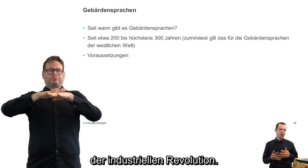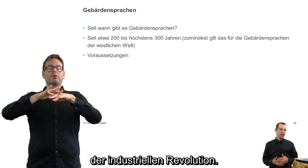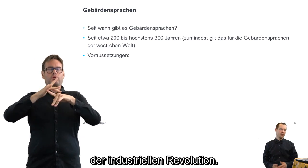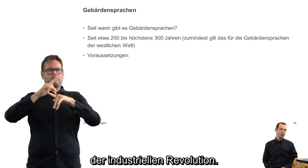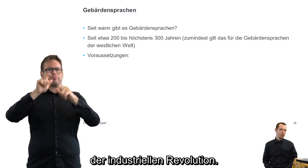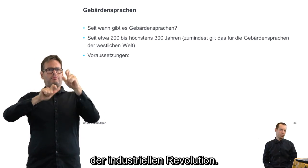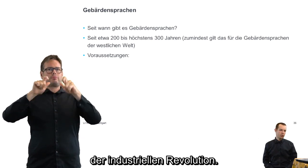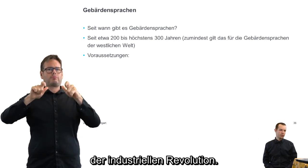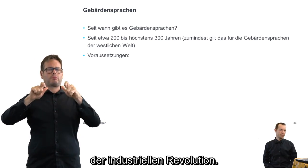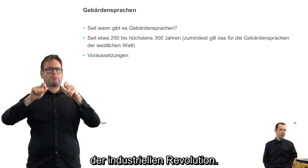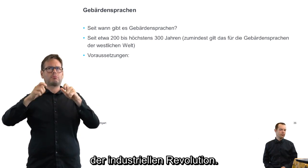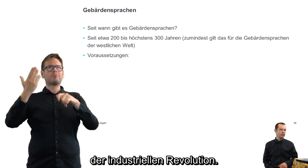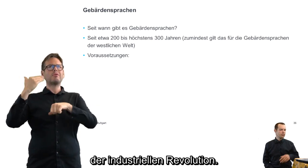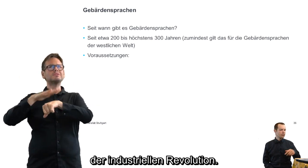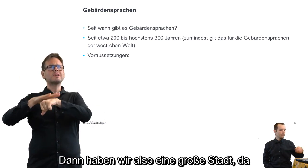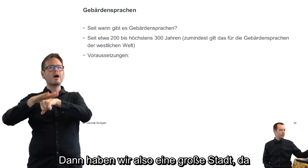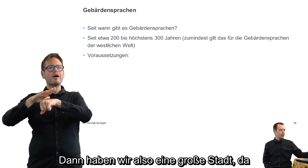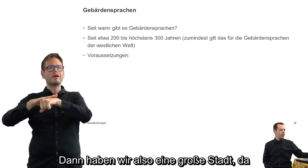industriellen Revolution.